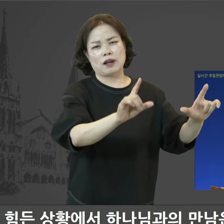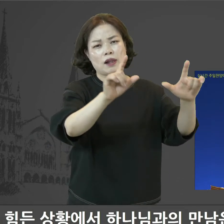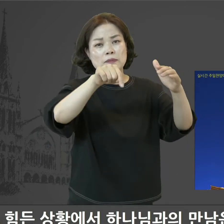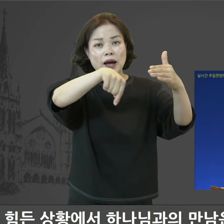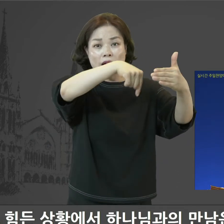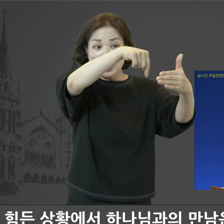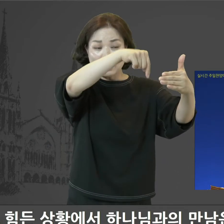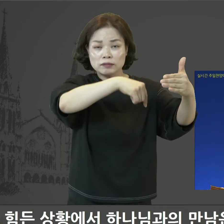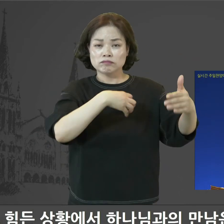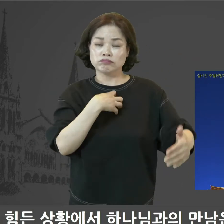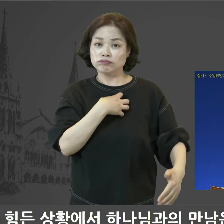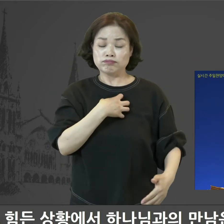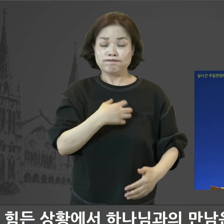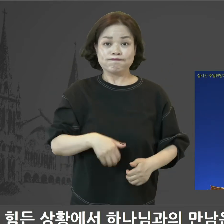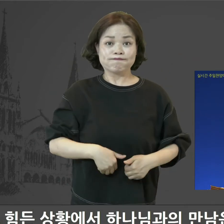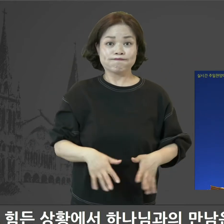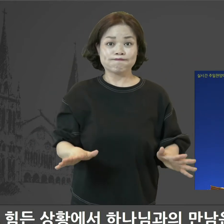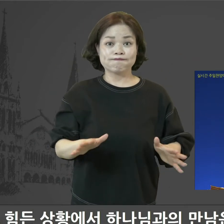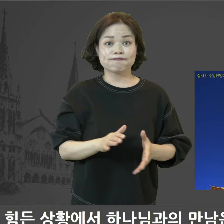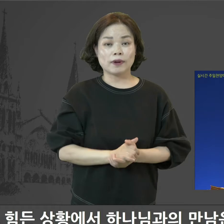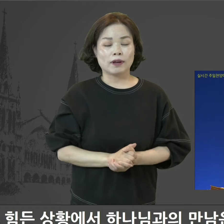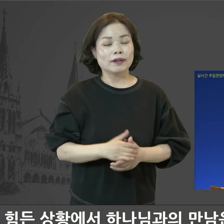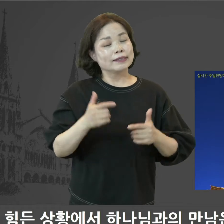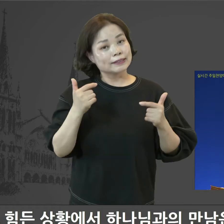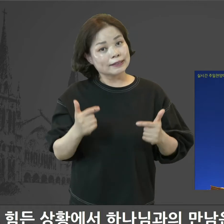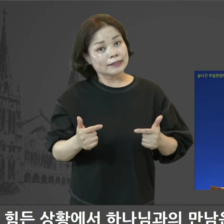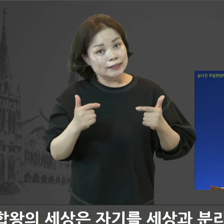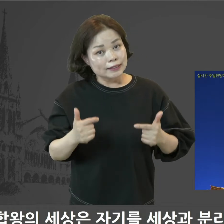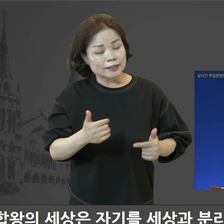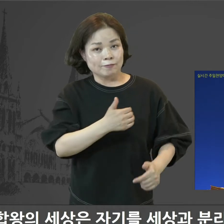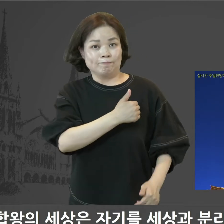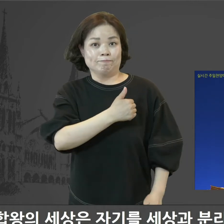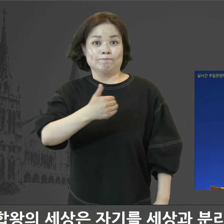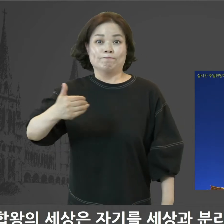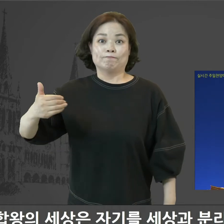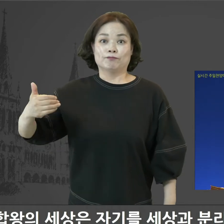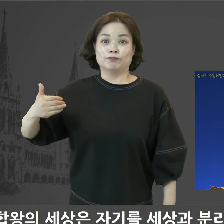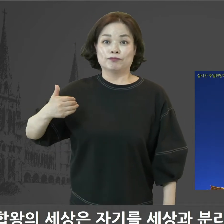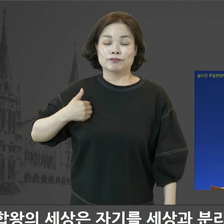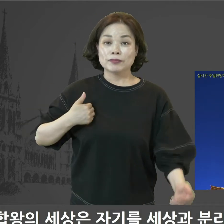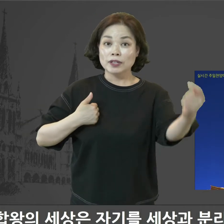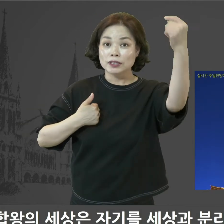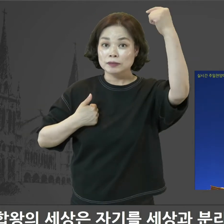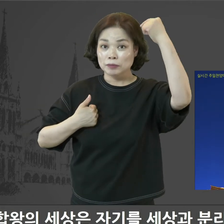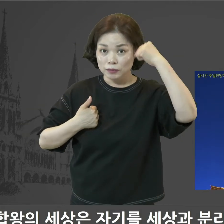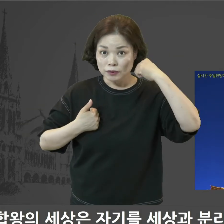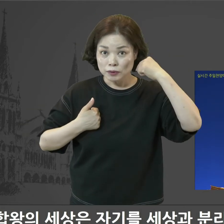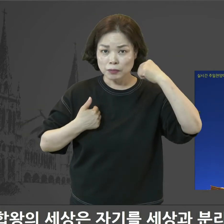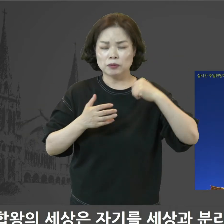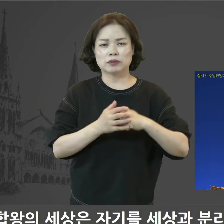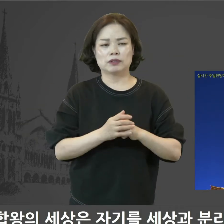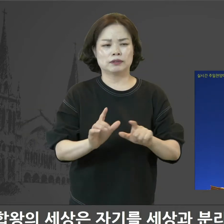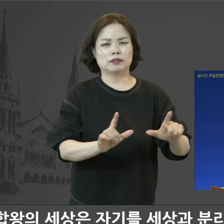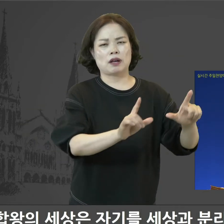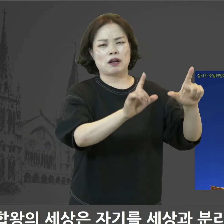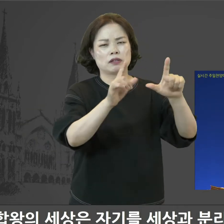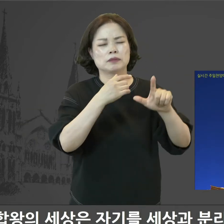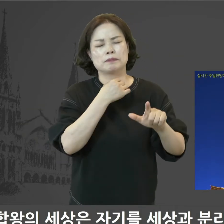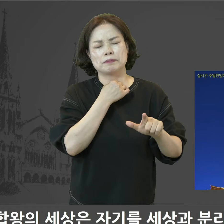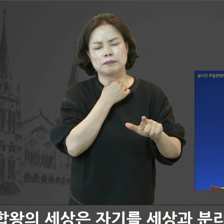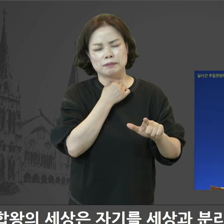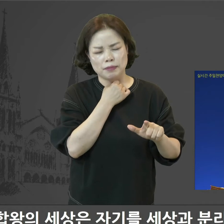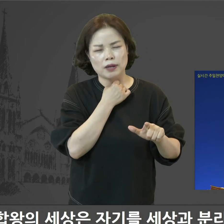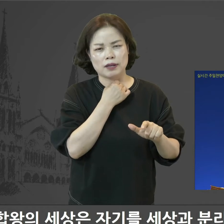삶에서 걱정할 필요가 없고 언제나 든든하게 그 든든함을 느끼면서 그러한 삶을 살기를